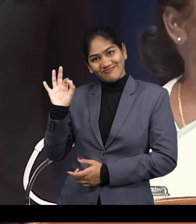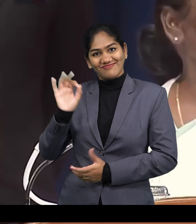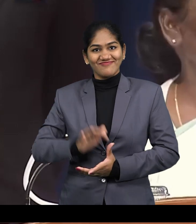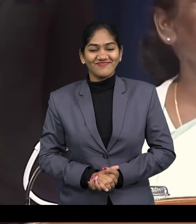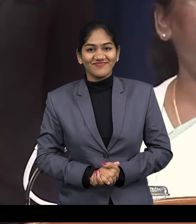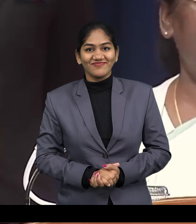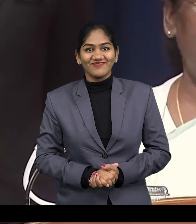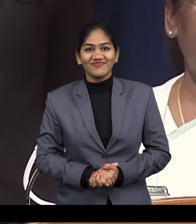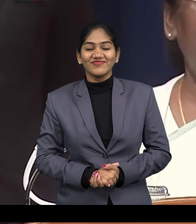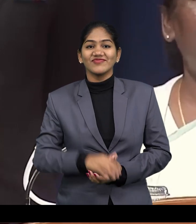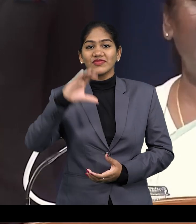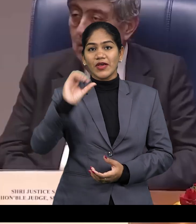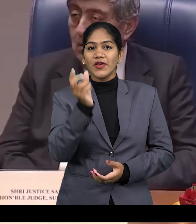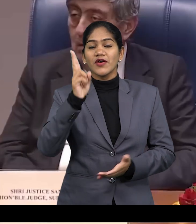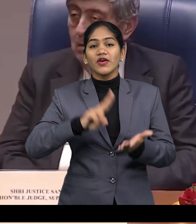మంత్రుల మండలి,